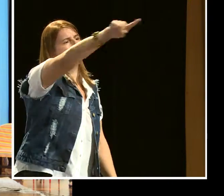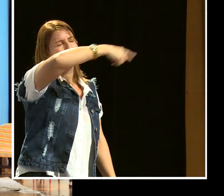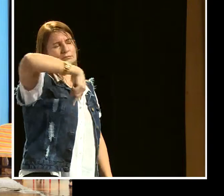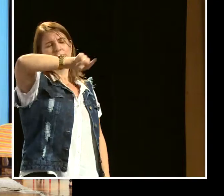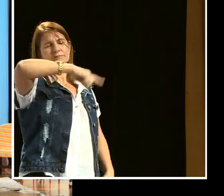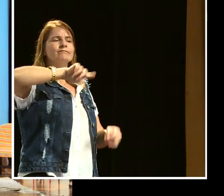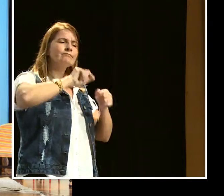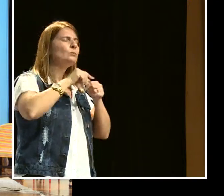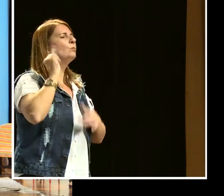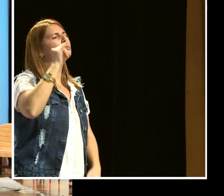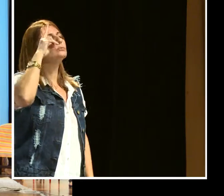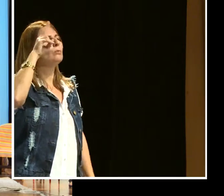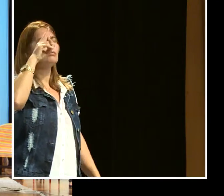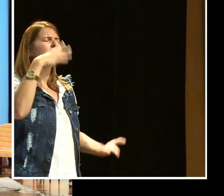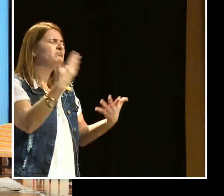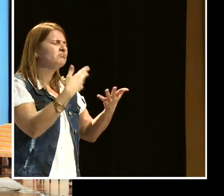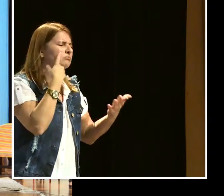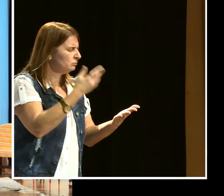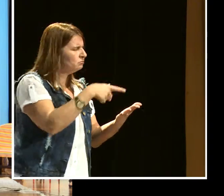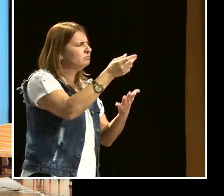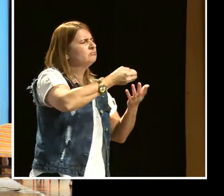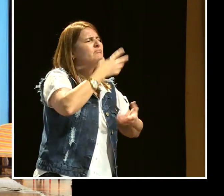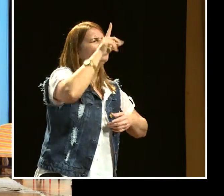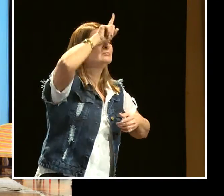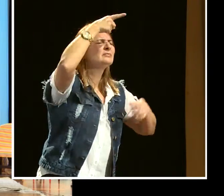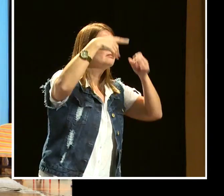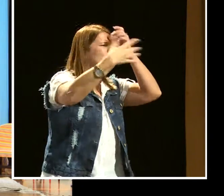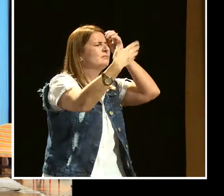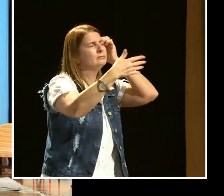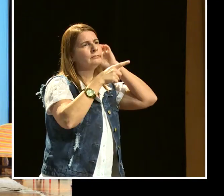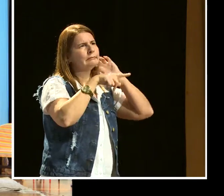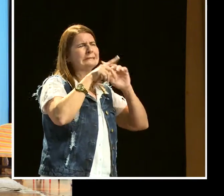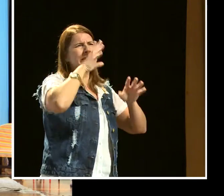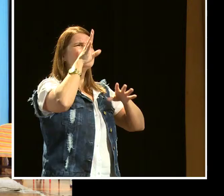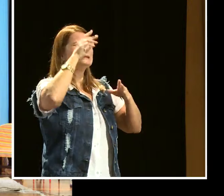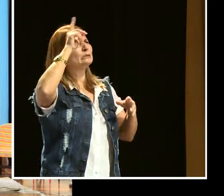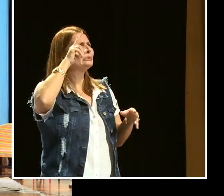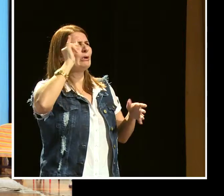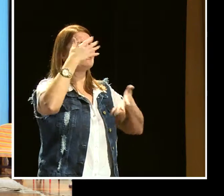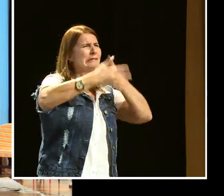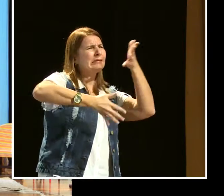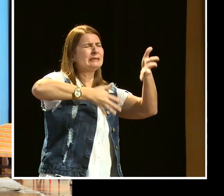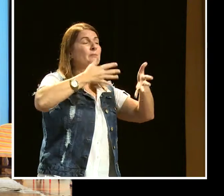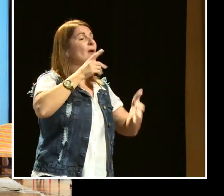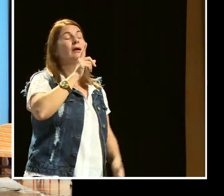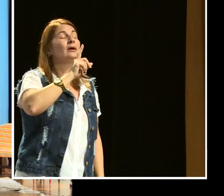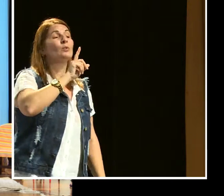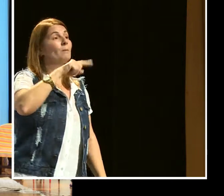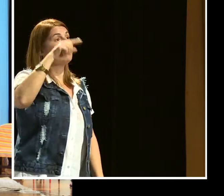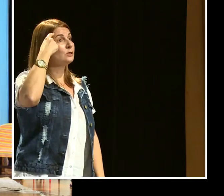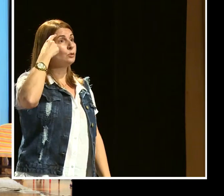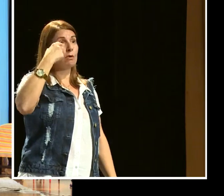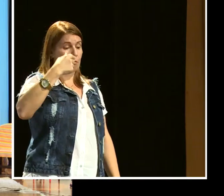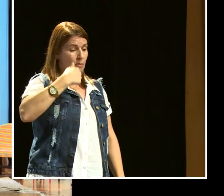apresentação performática ou até mesmo teatral, através de uma contação de história, uma história inventada em